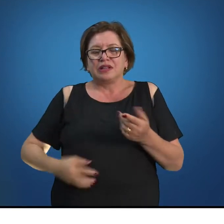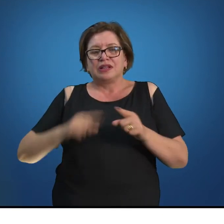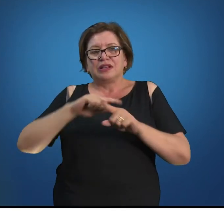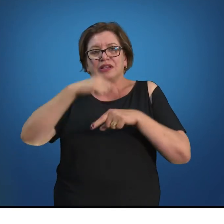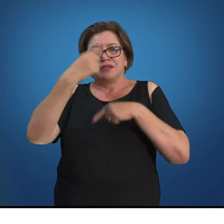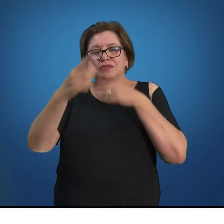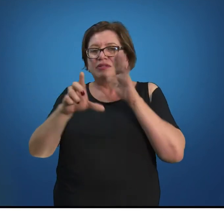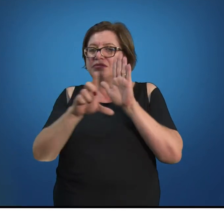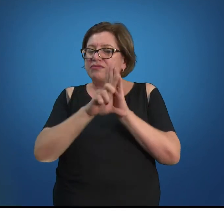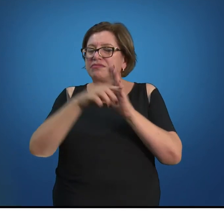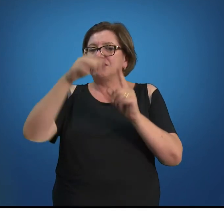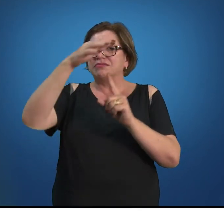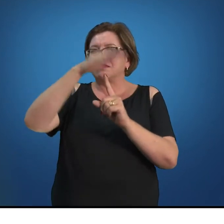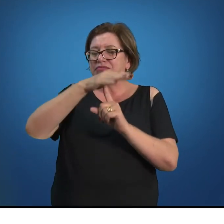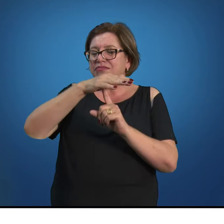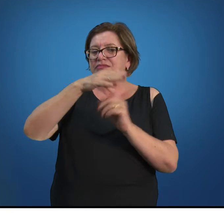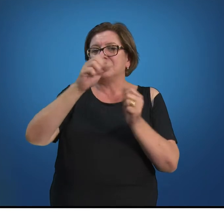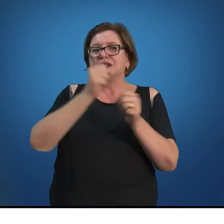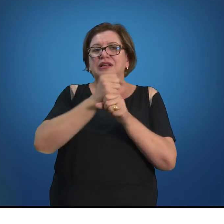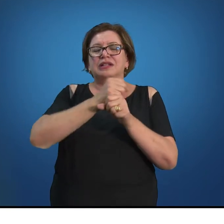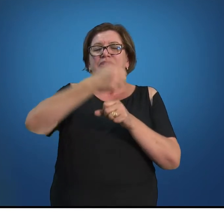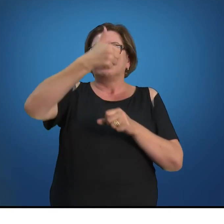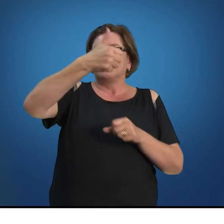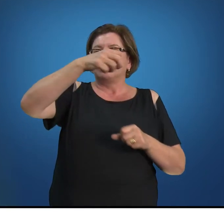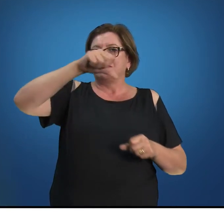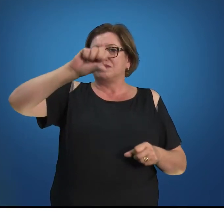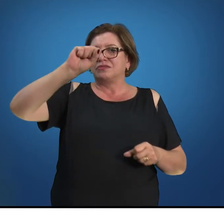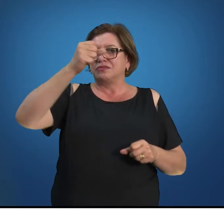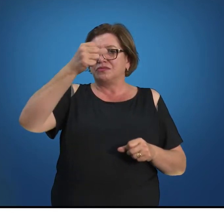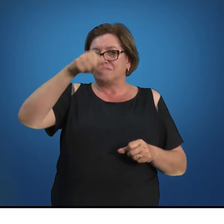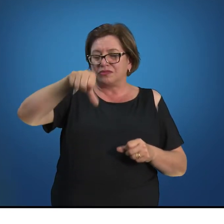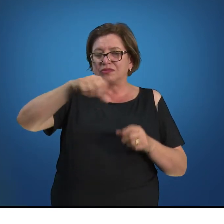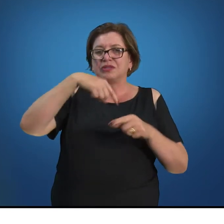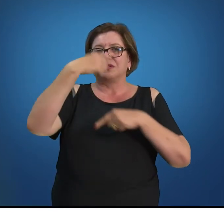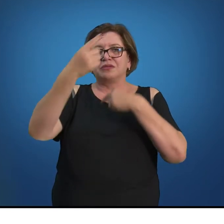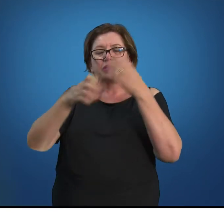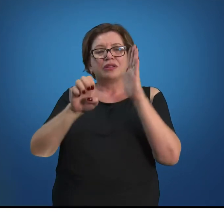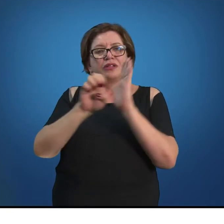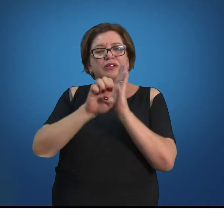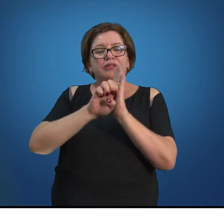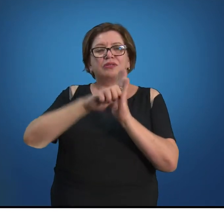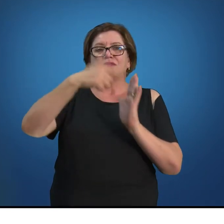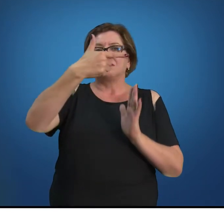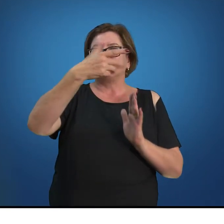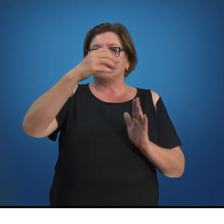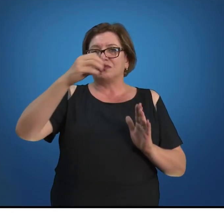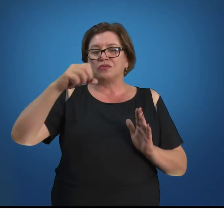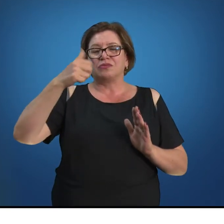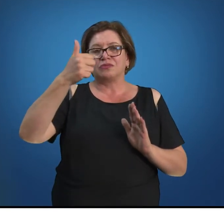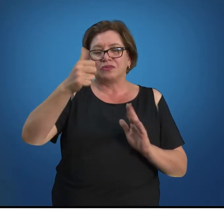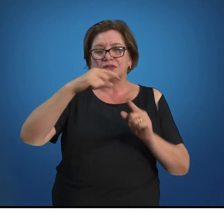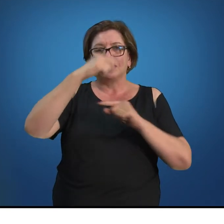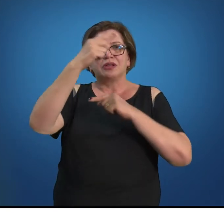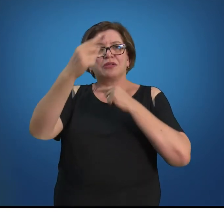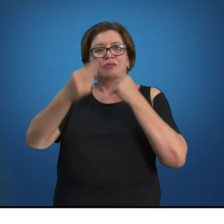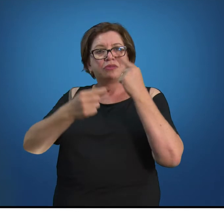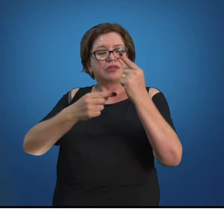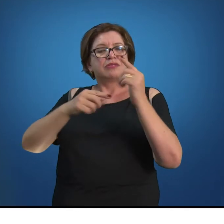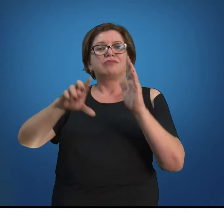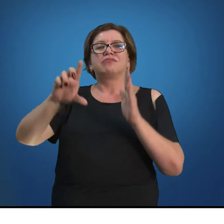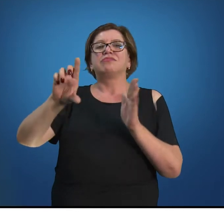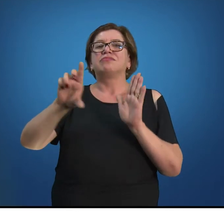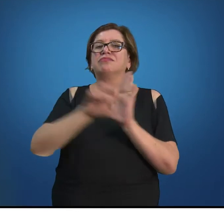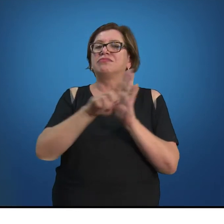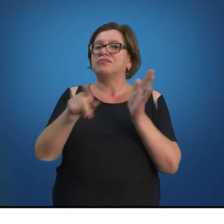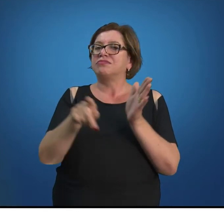do Paraná em 1989, o Estatuto em 2001, ainda a Lei Orgânica do Município, a Lei